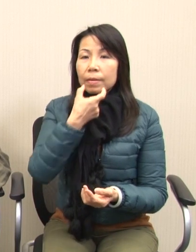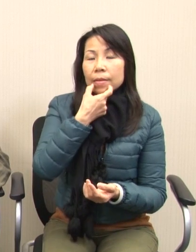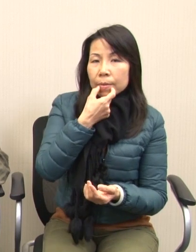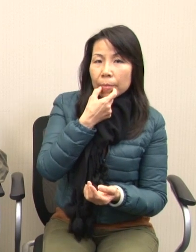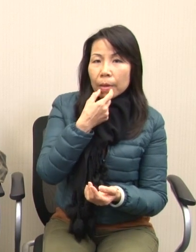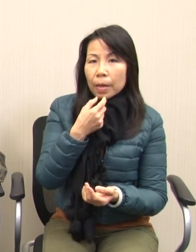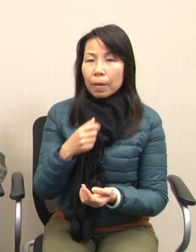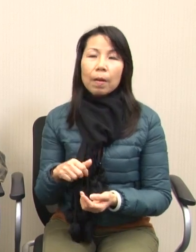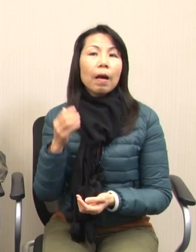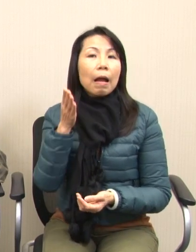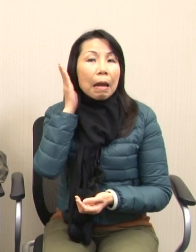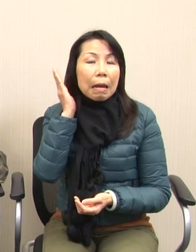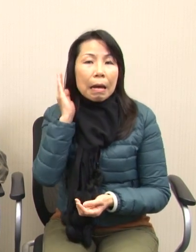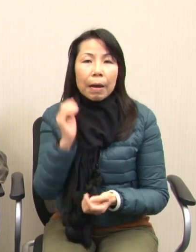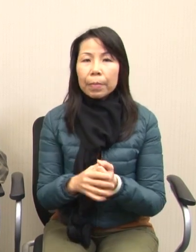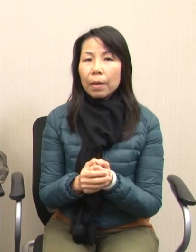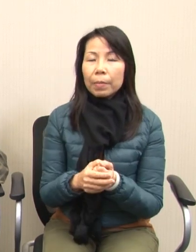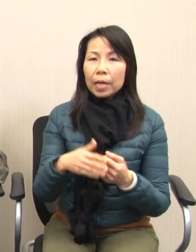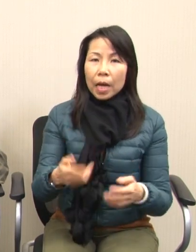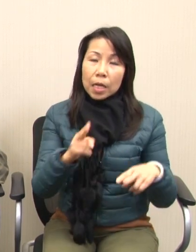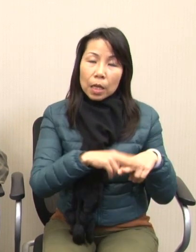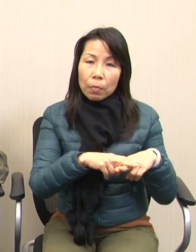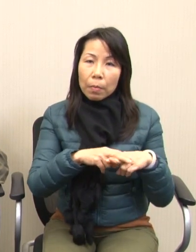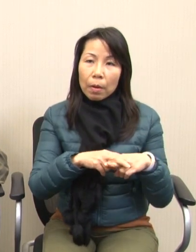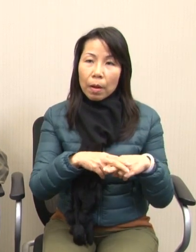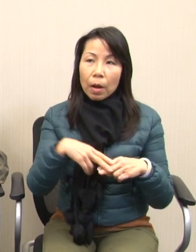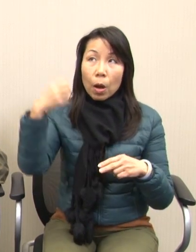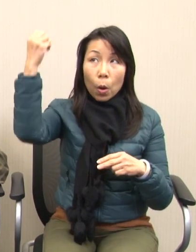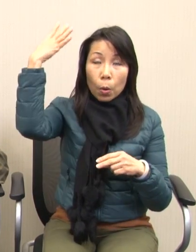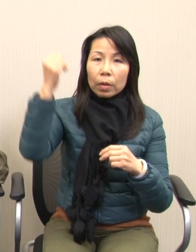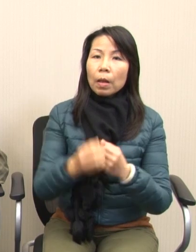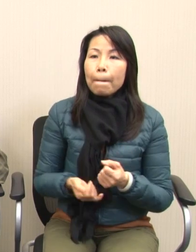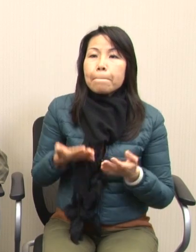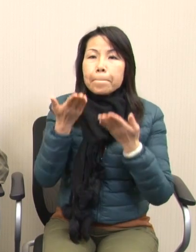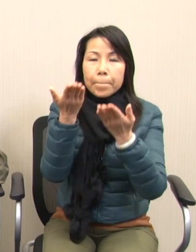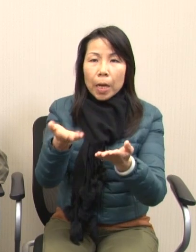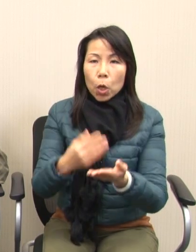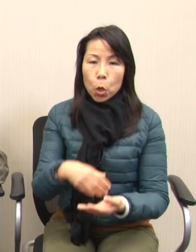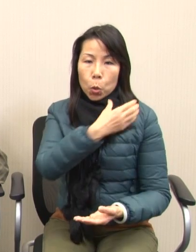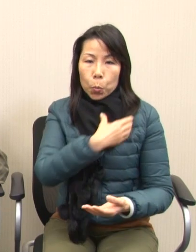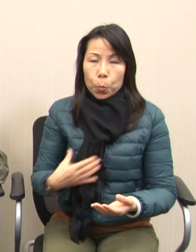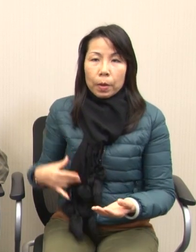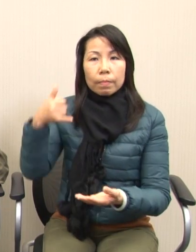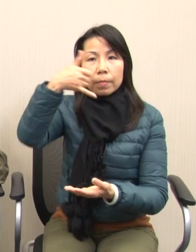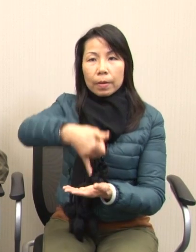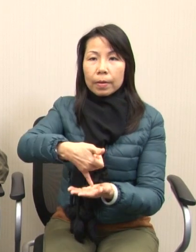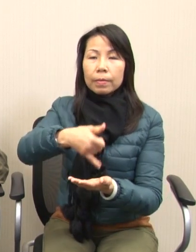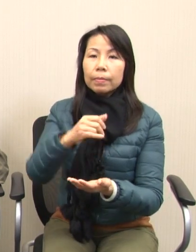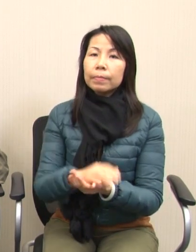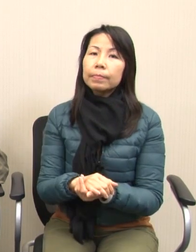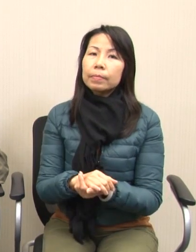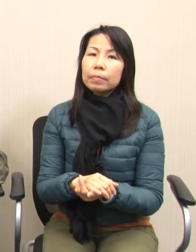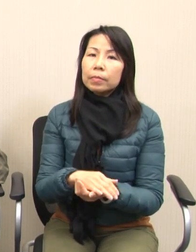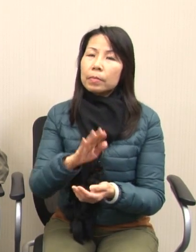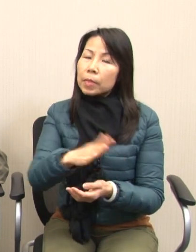職之後咧，能夠中央開綠燈俾佢選。咁當然其實好多方面消息都話就係話基本上阿薯片叔叔出嚟選就冇乜問題嘅。咁